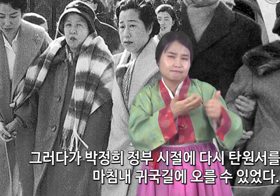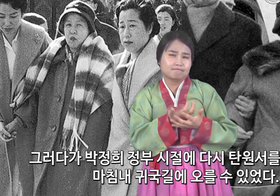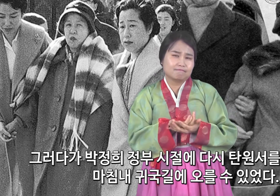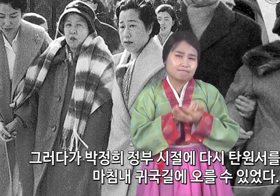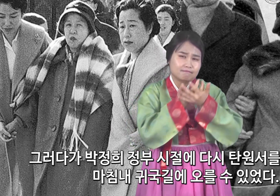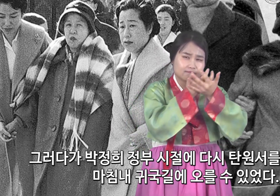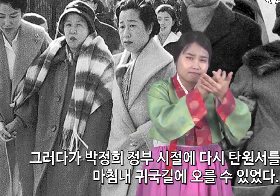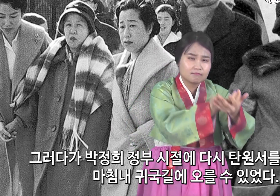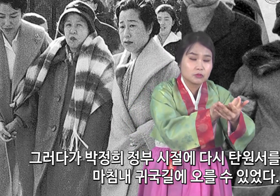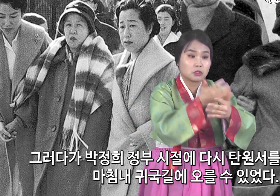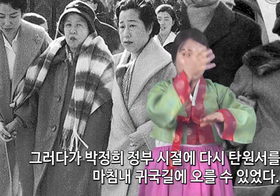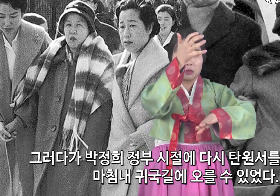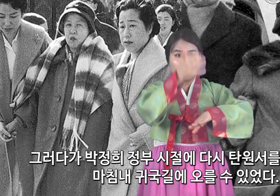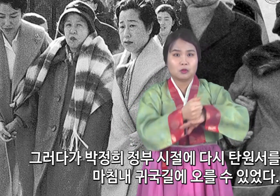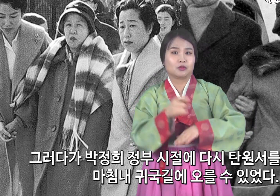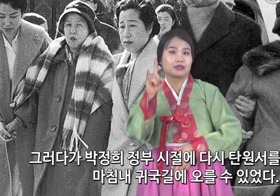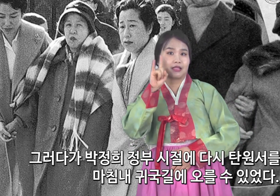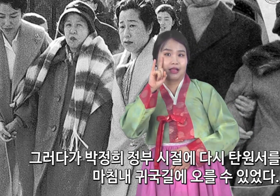있었다.